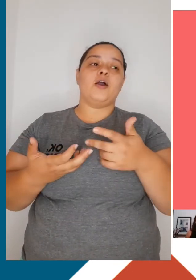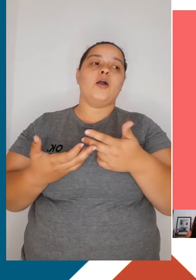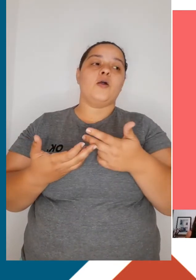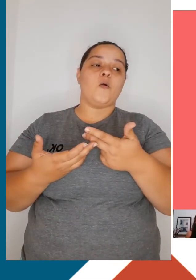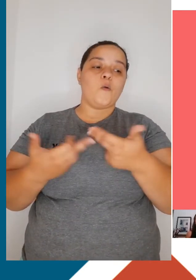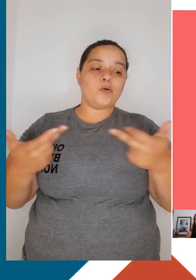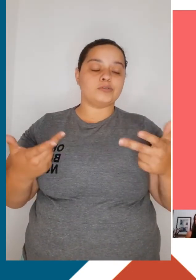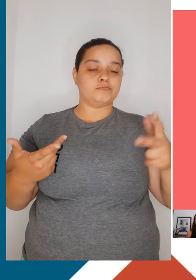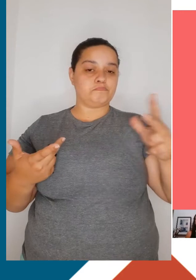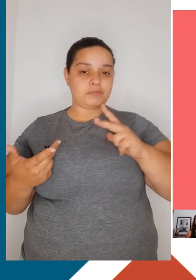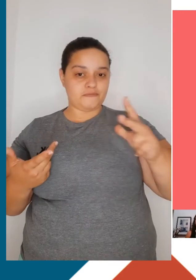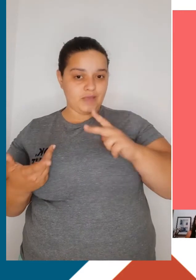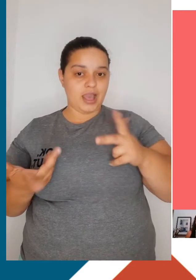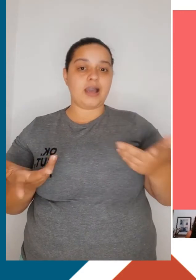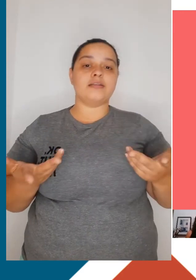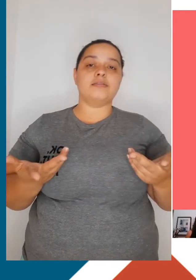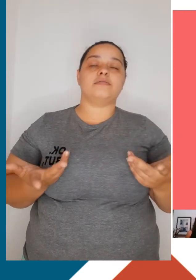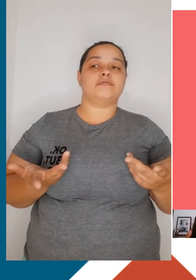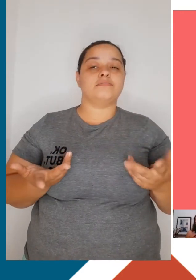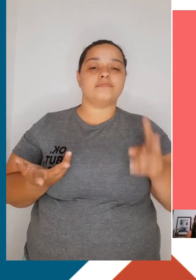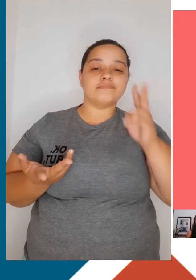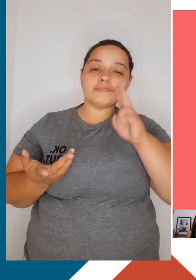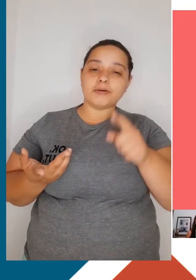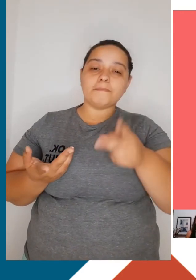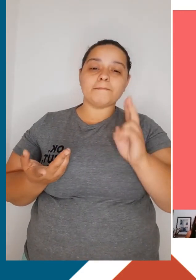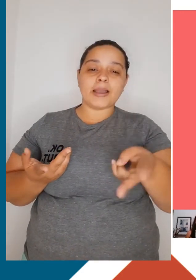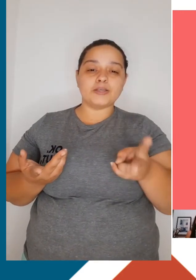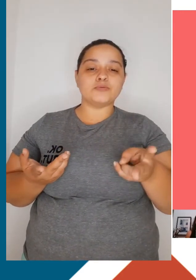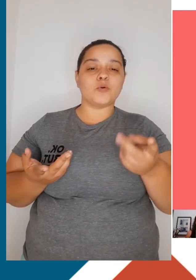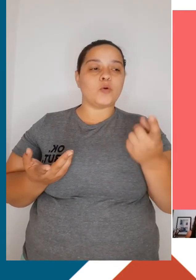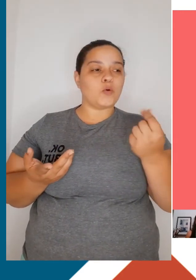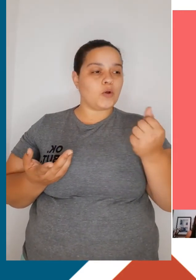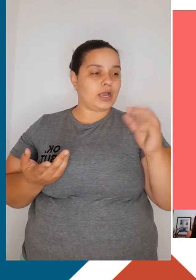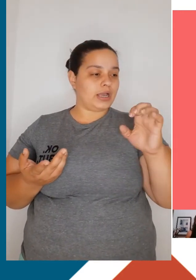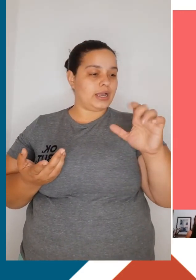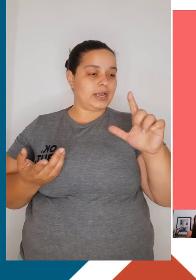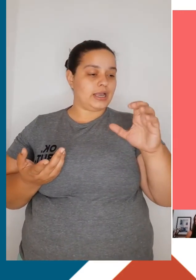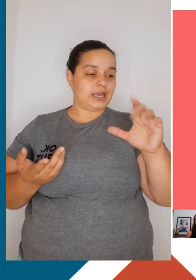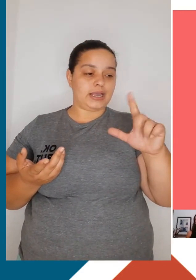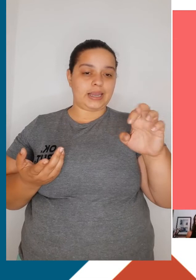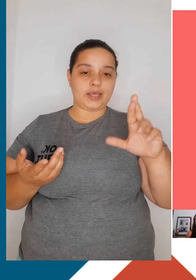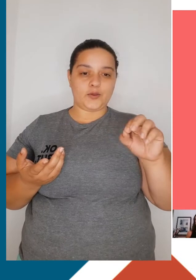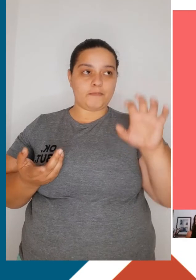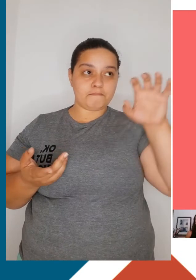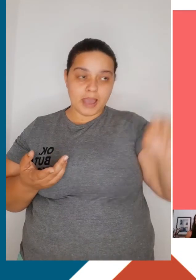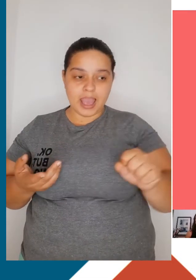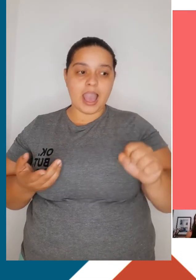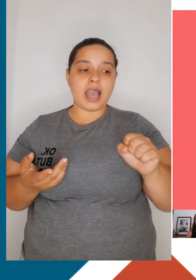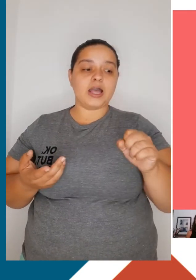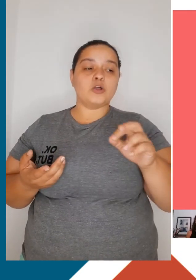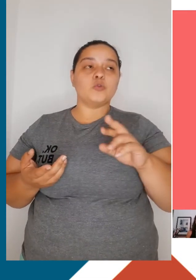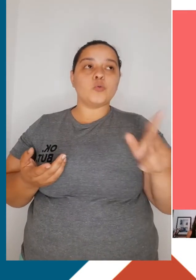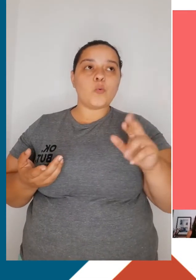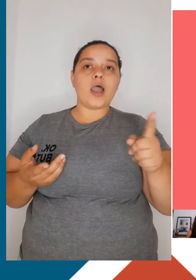privada, a liberdade de comércio e produção, e esse próprio confisco dos bens do clero não vai ser seguido de